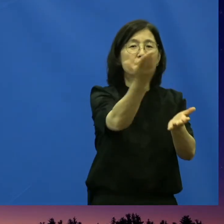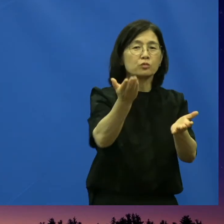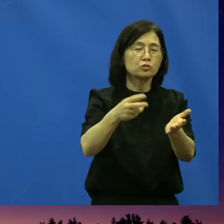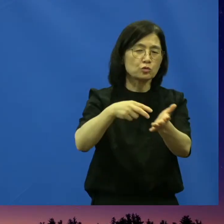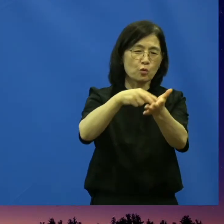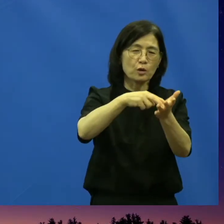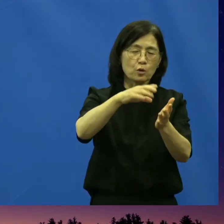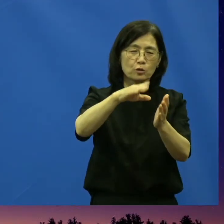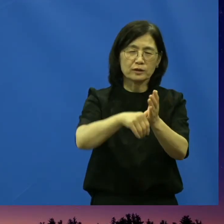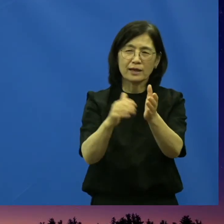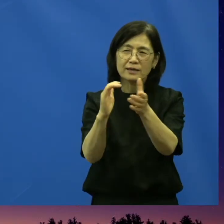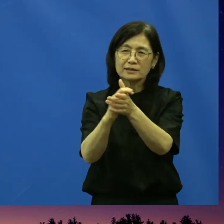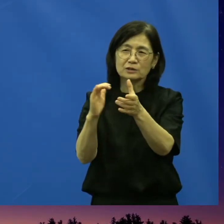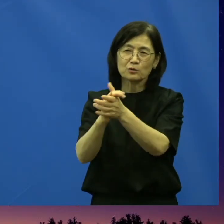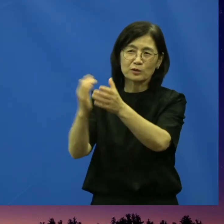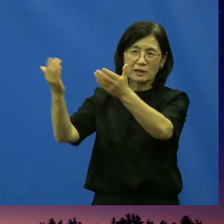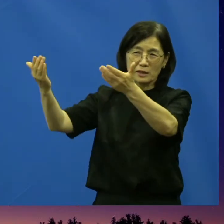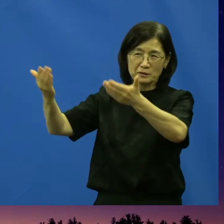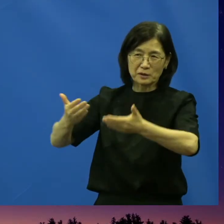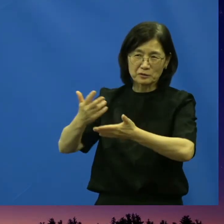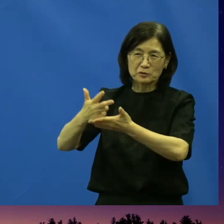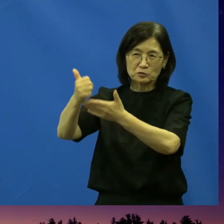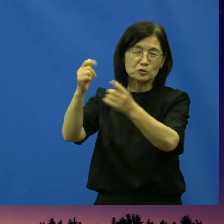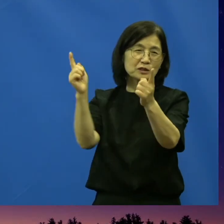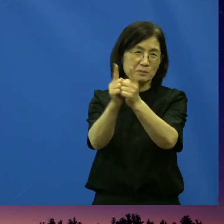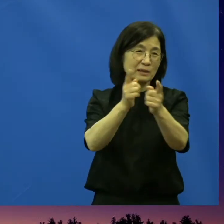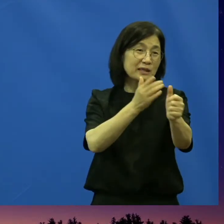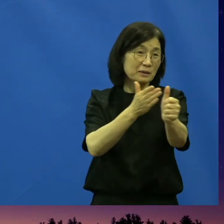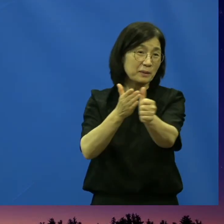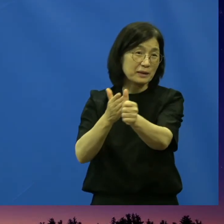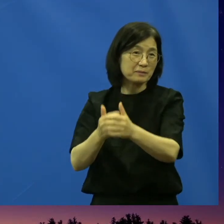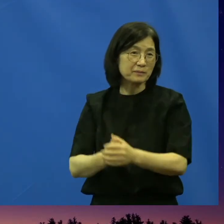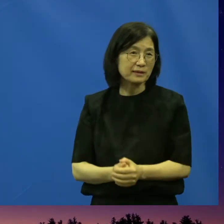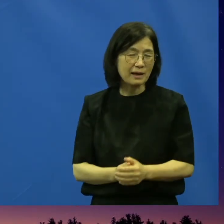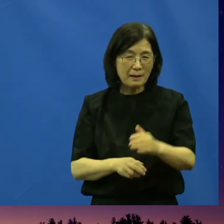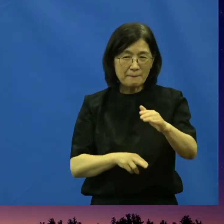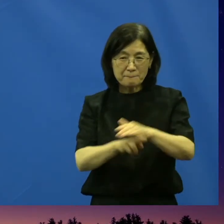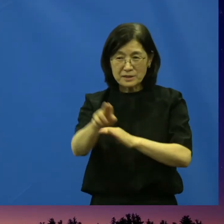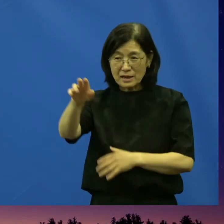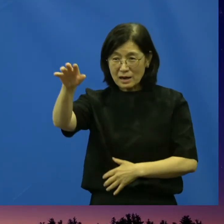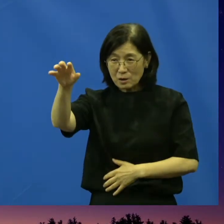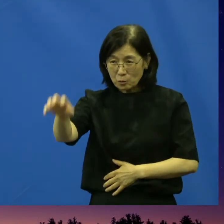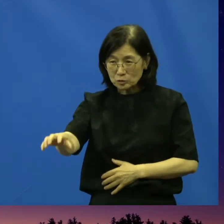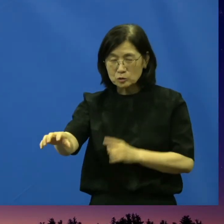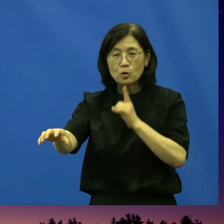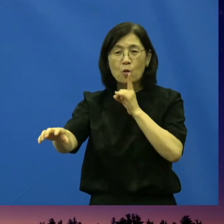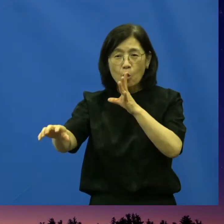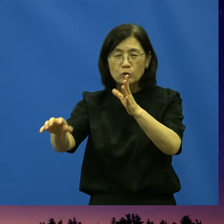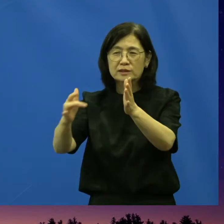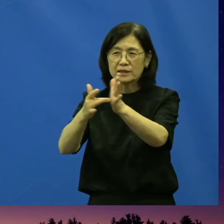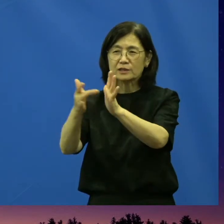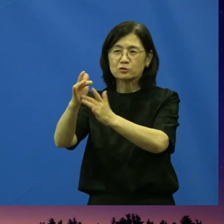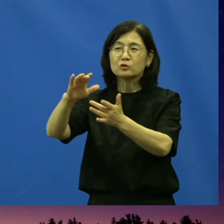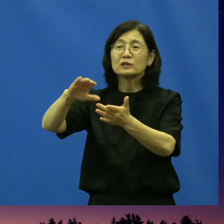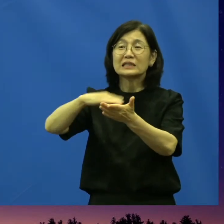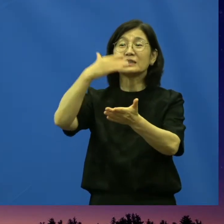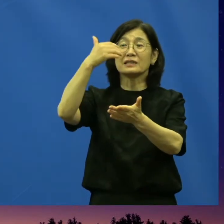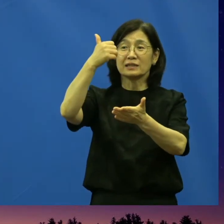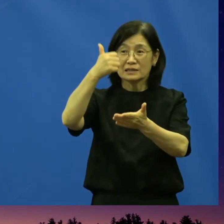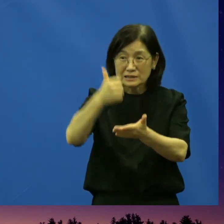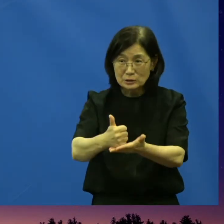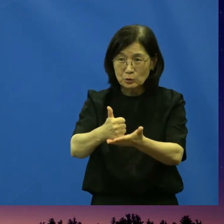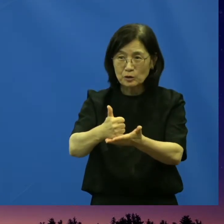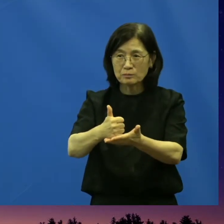그 주님을 만나시기를 축원합니다. 피할 길은 오직 예수 그리스도.